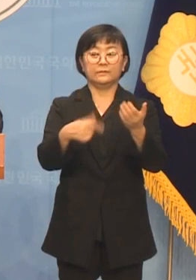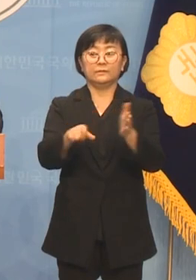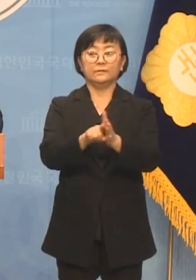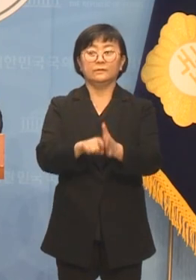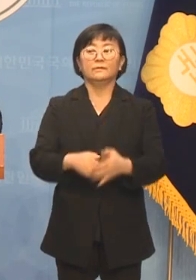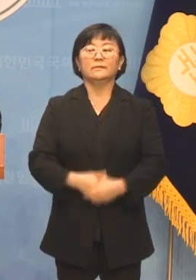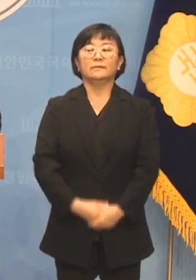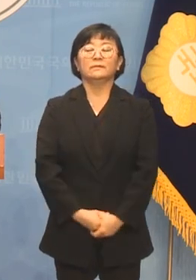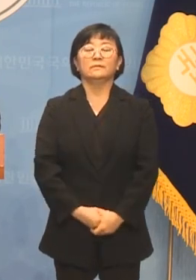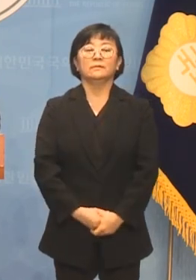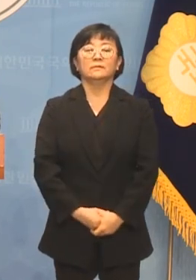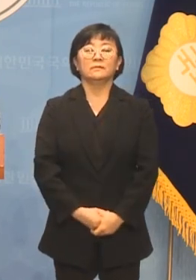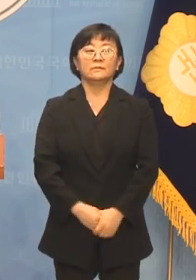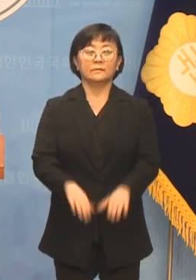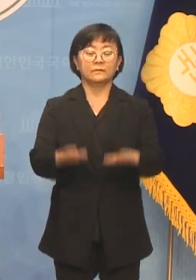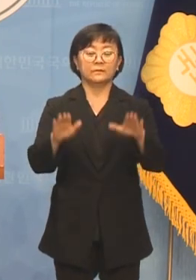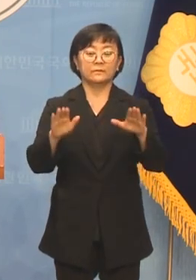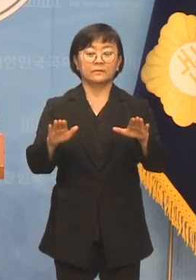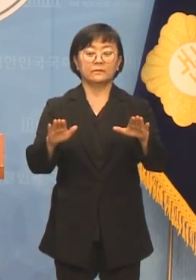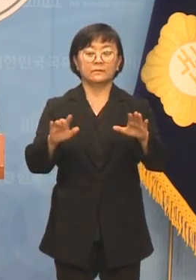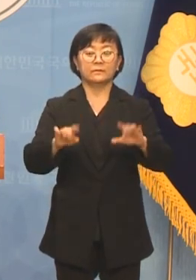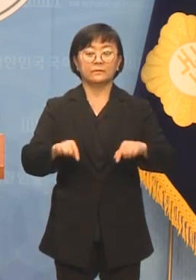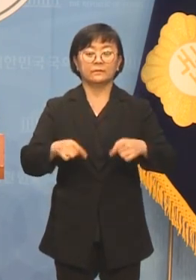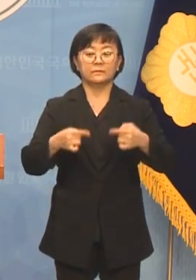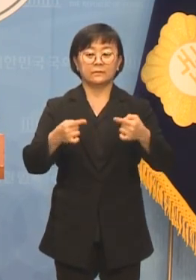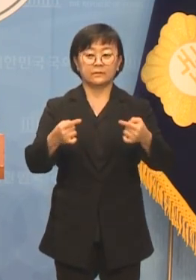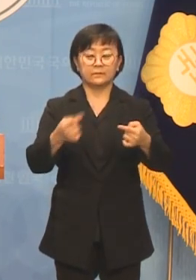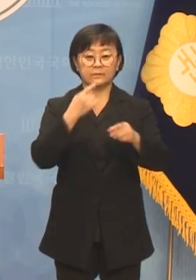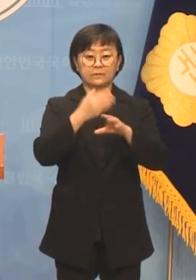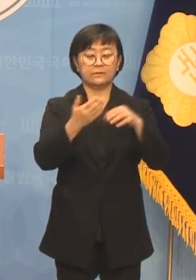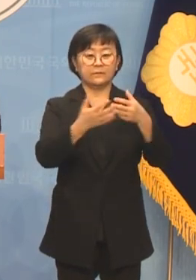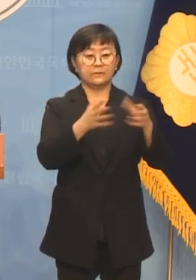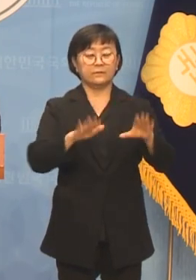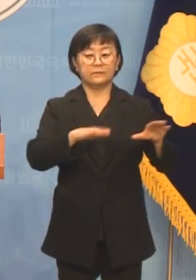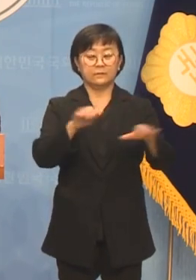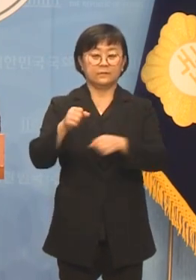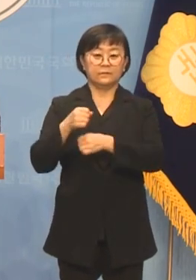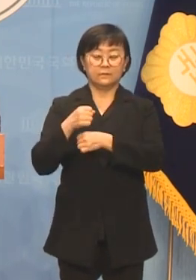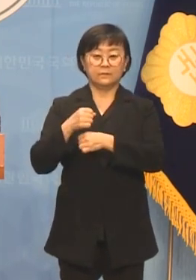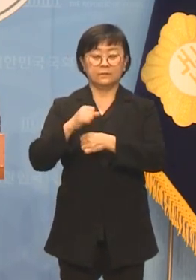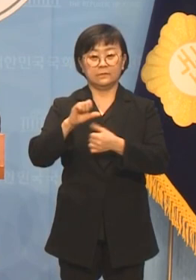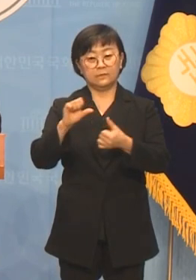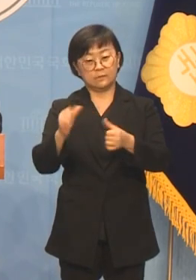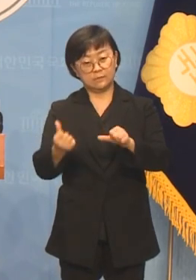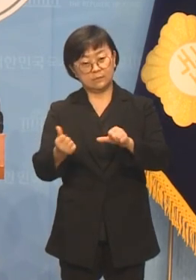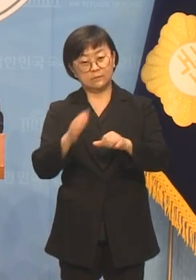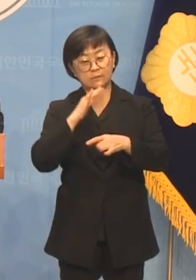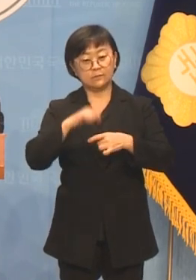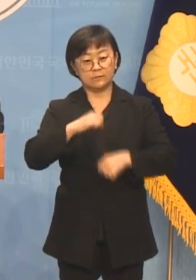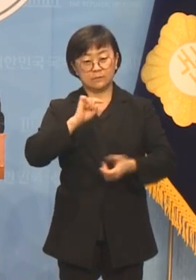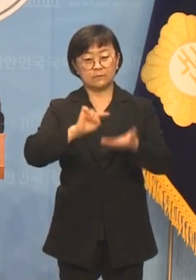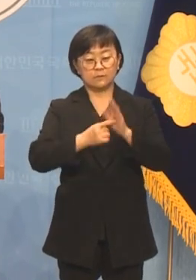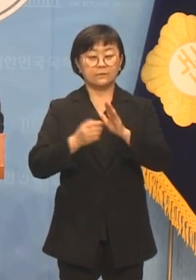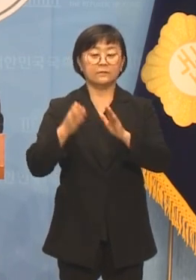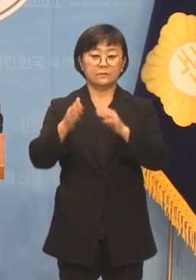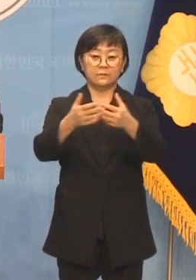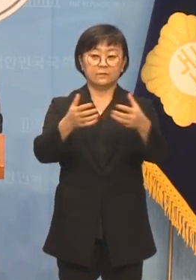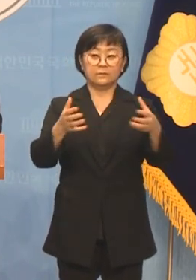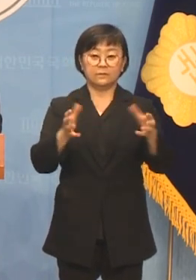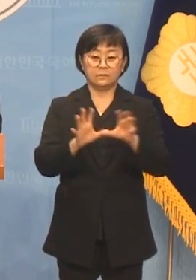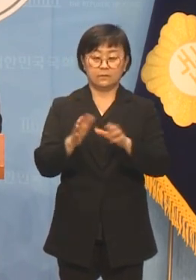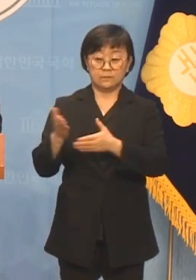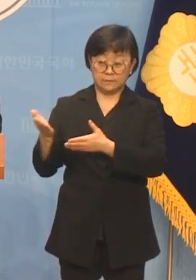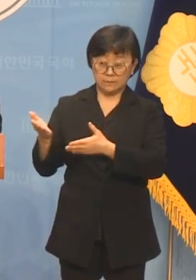진행하려고 합니다. 오늘 기자회견은요, 더불어민주당 해병대 사망사건 진상규명 TF가 참여하는 것이고요. 제가